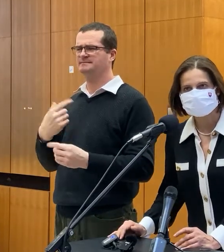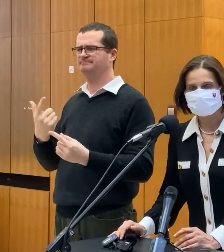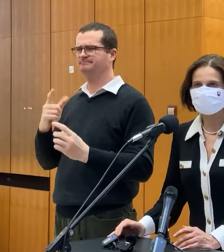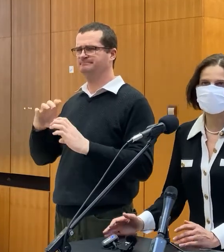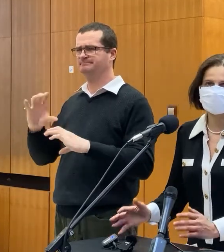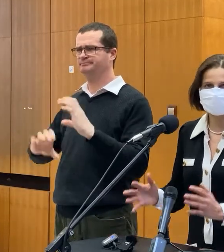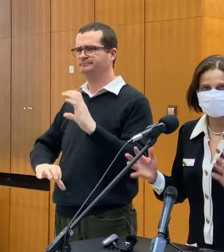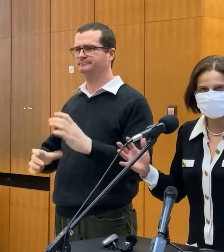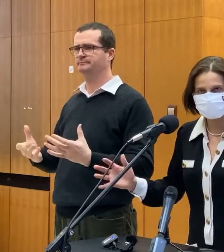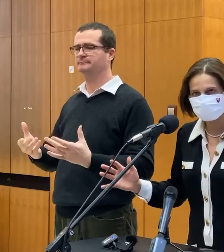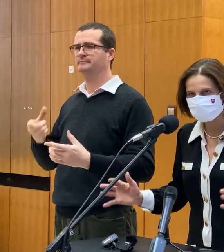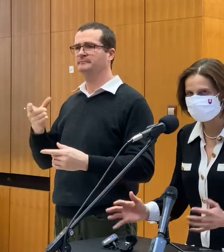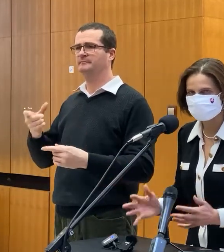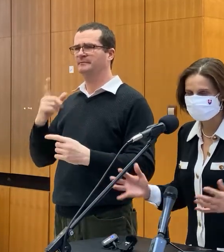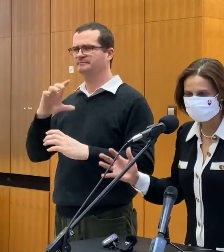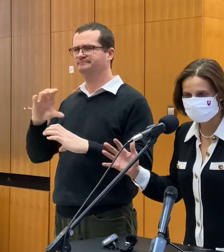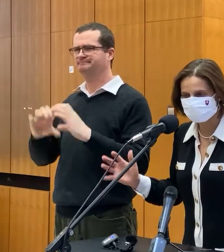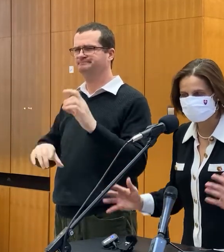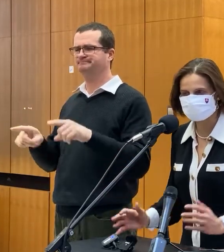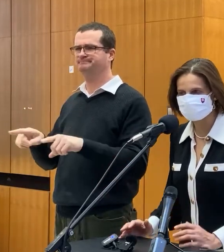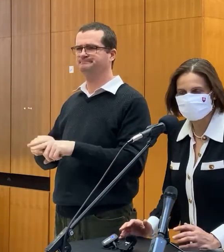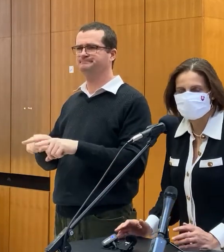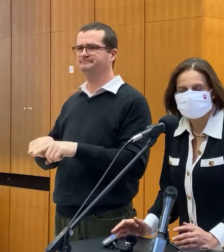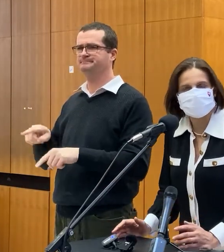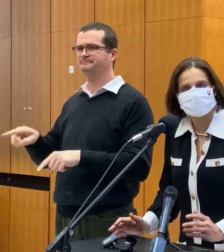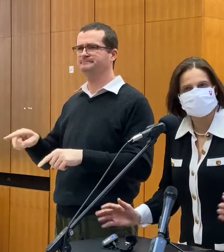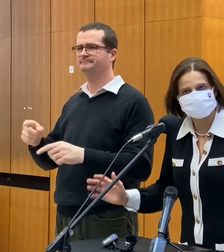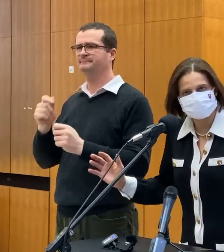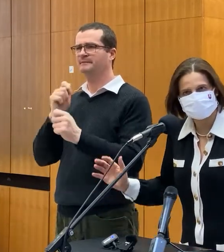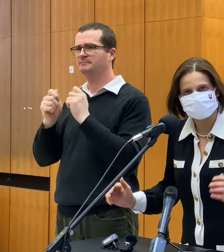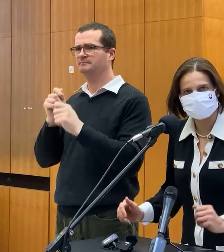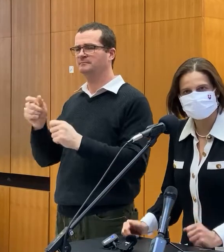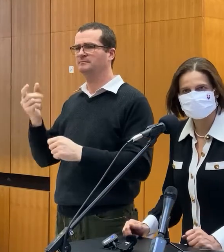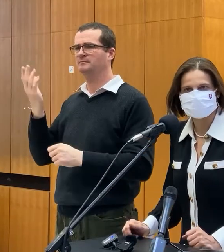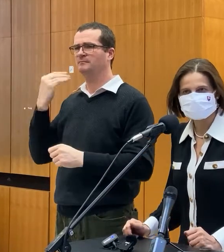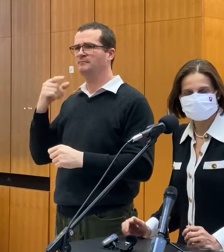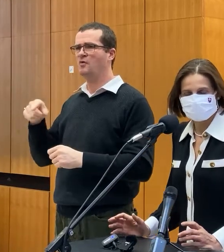nedorozumeniu a zvláto na to nedorozumenie proste komunikoval to